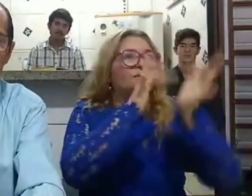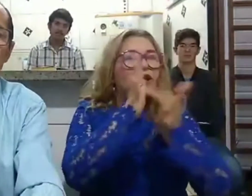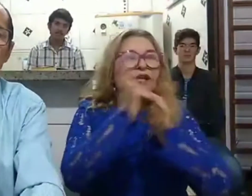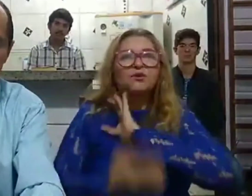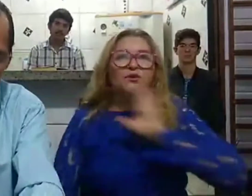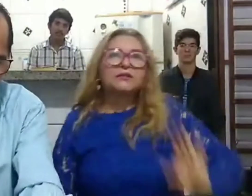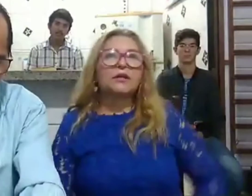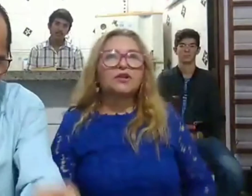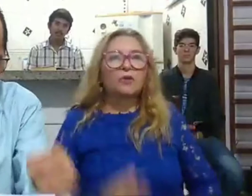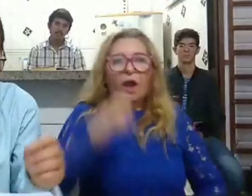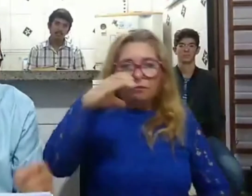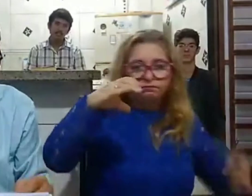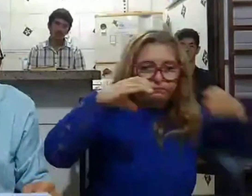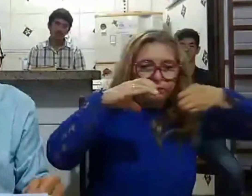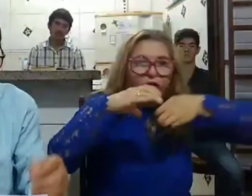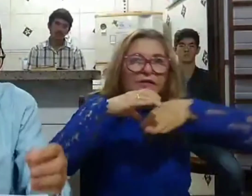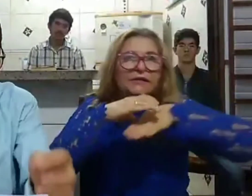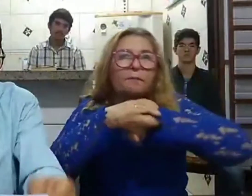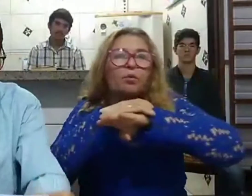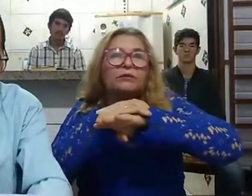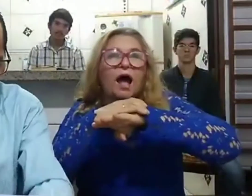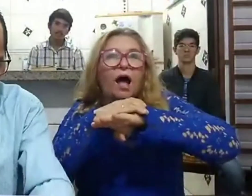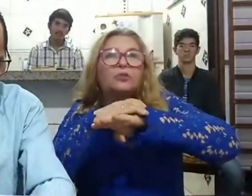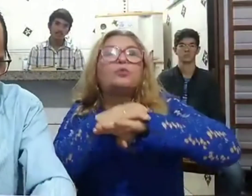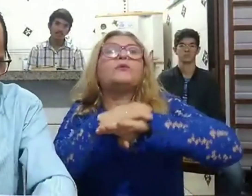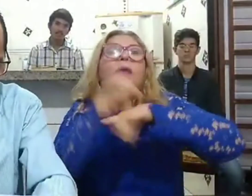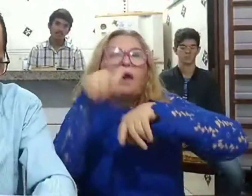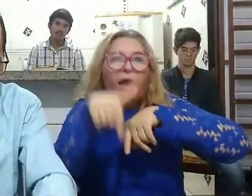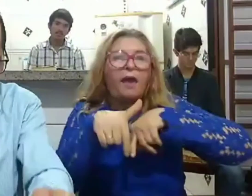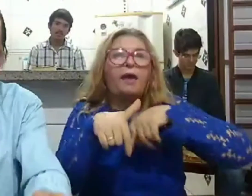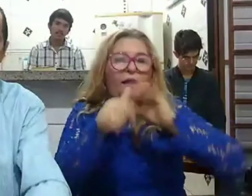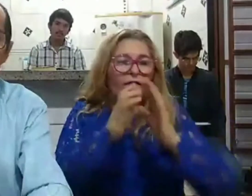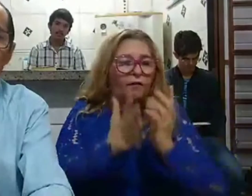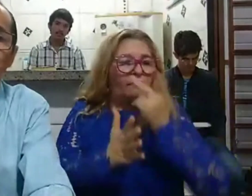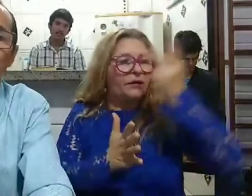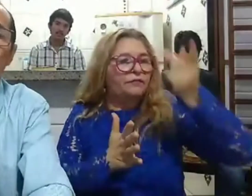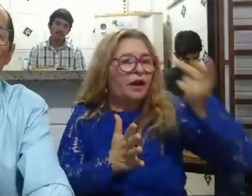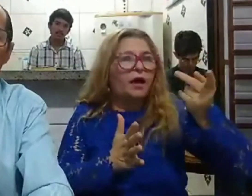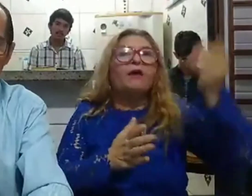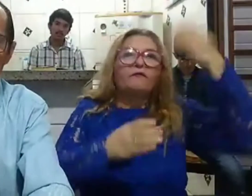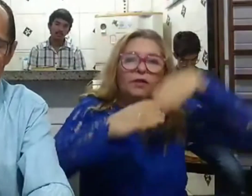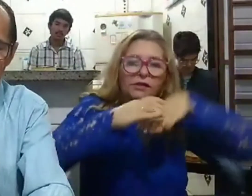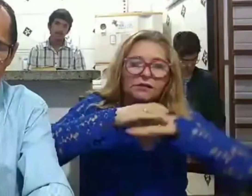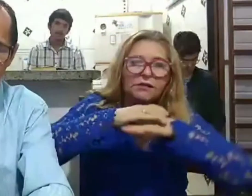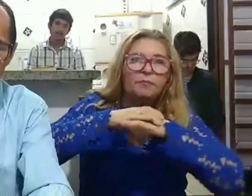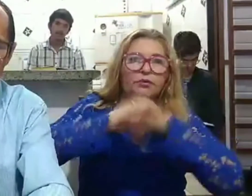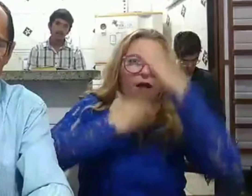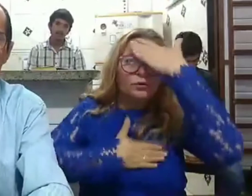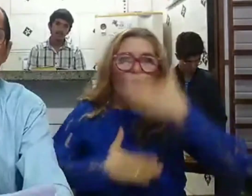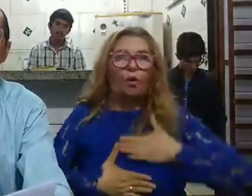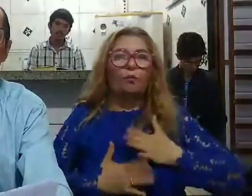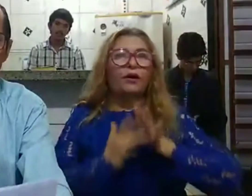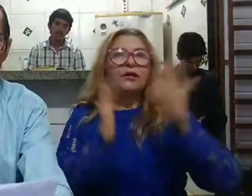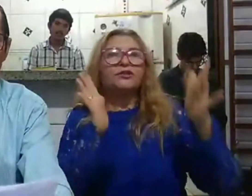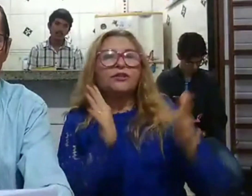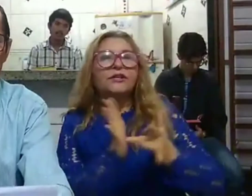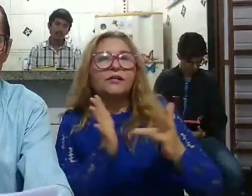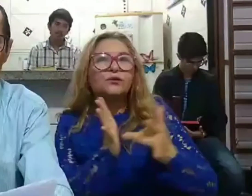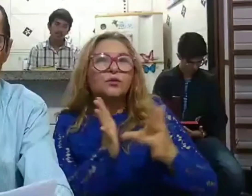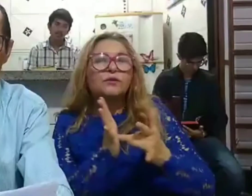foi sepultado. No verso 4 diz: e foi sepultado segundo as Escrituras.